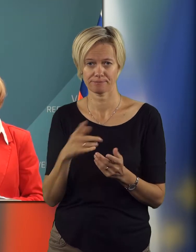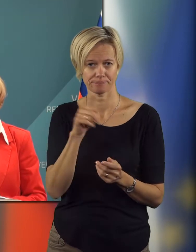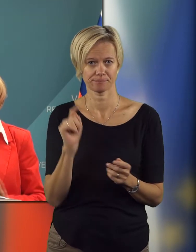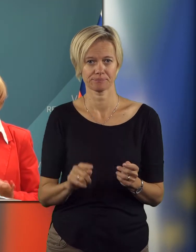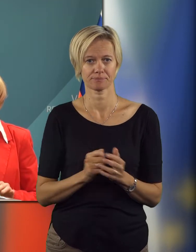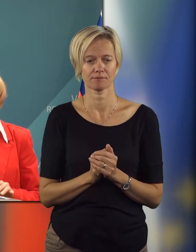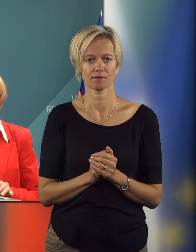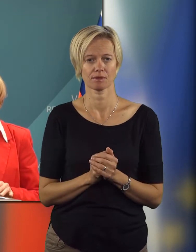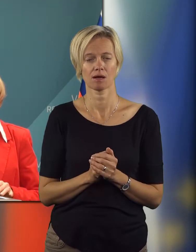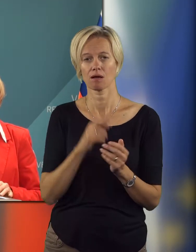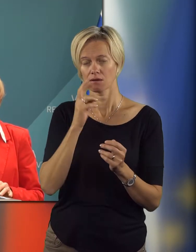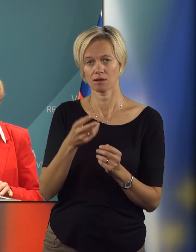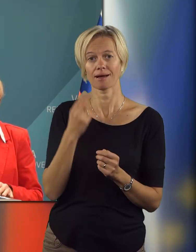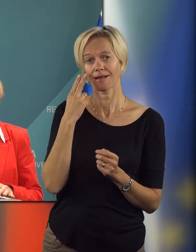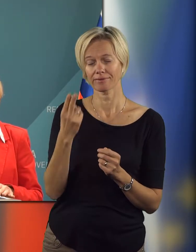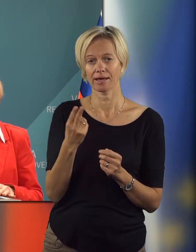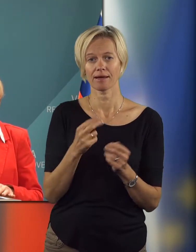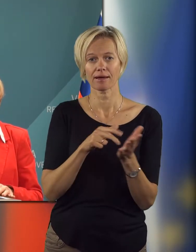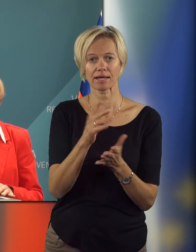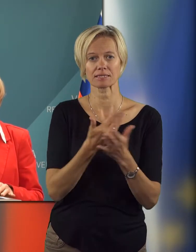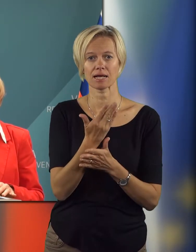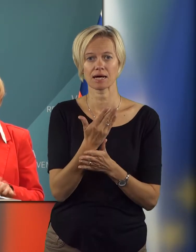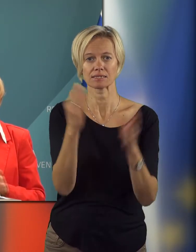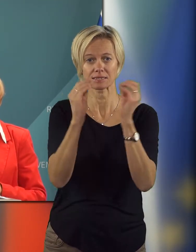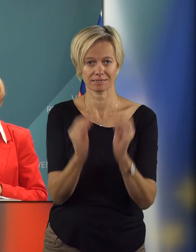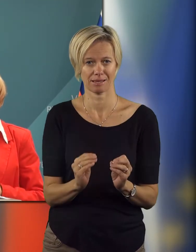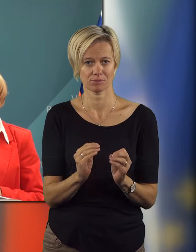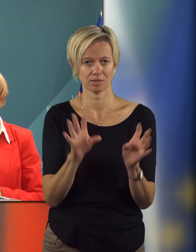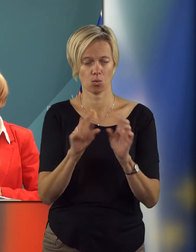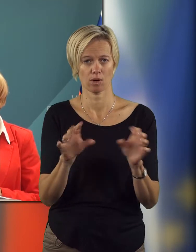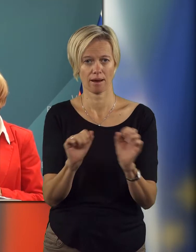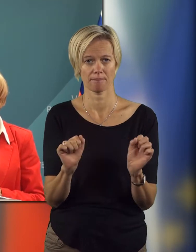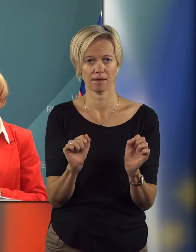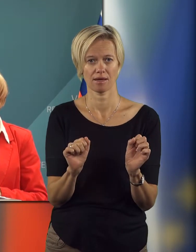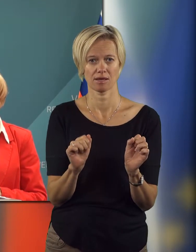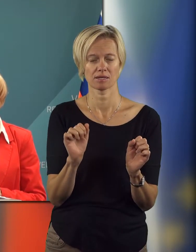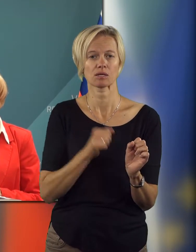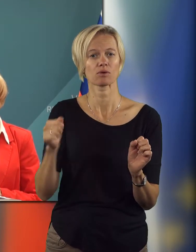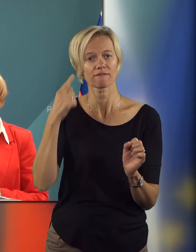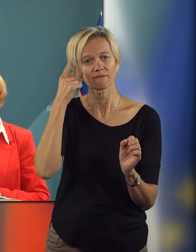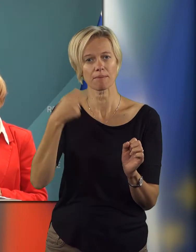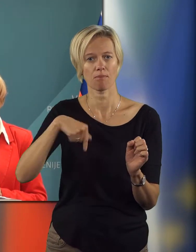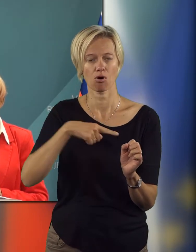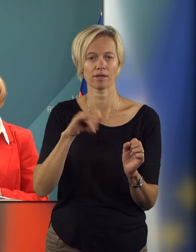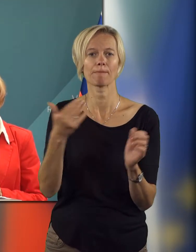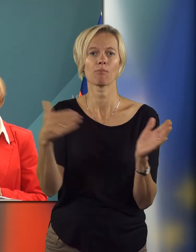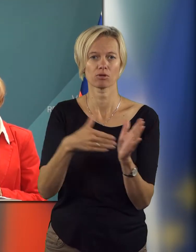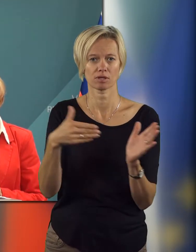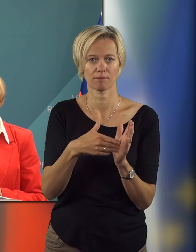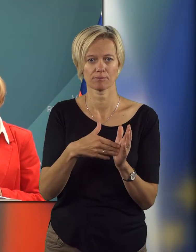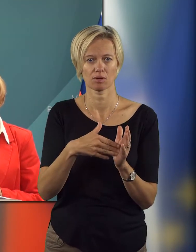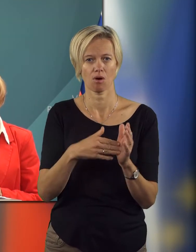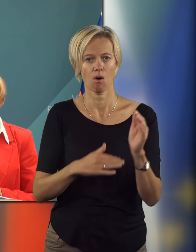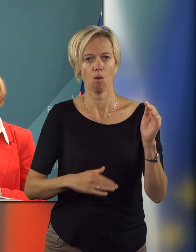mesecih? Glejte, gre predvsem za sistemske ukrepe, ker vemo, da je